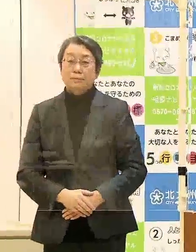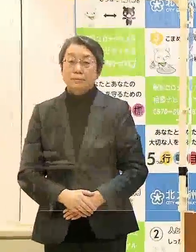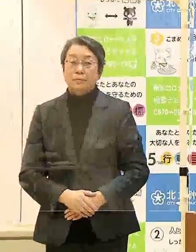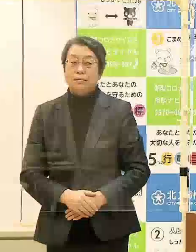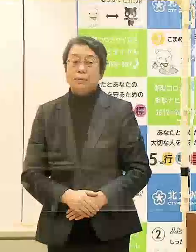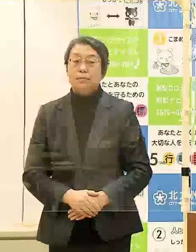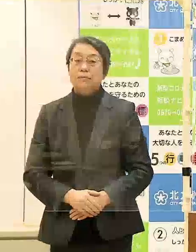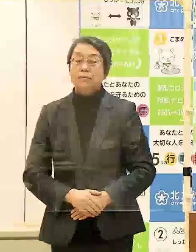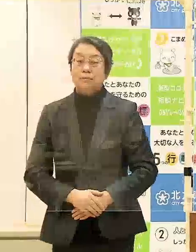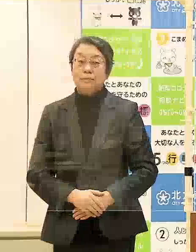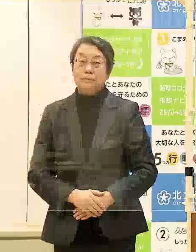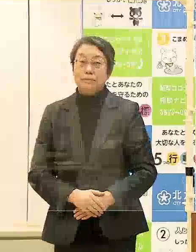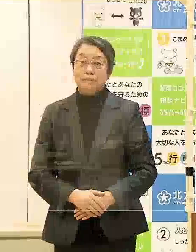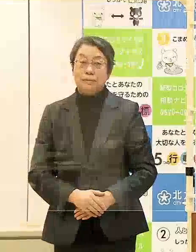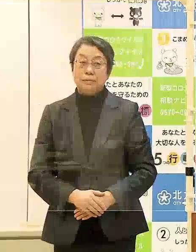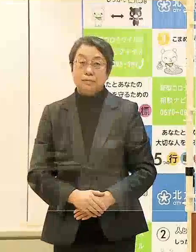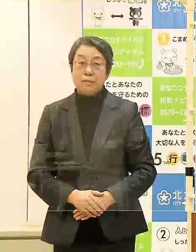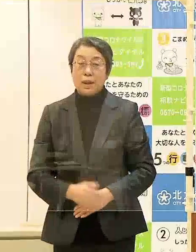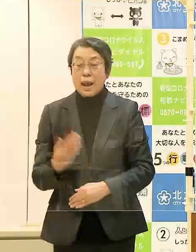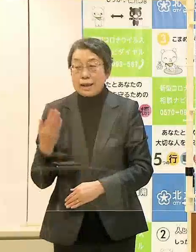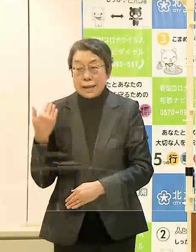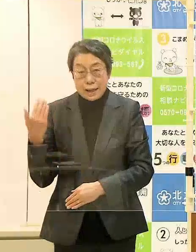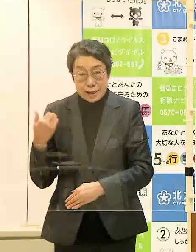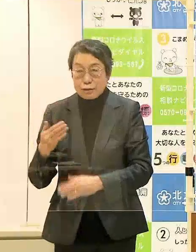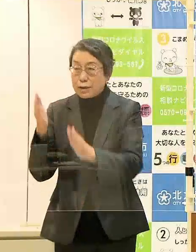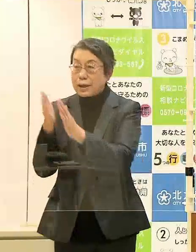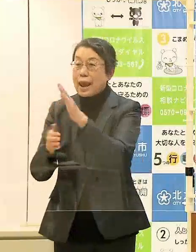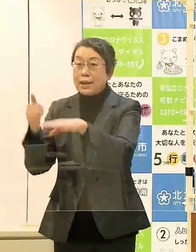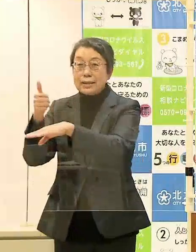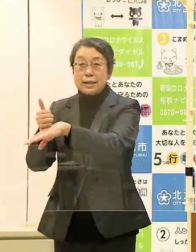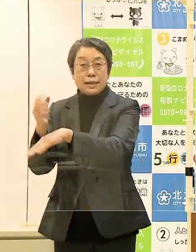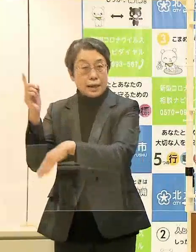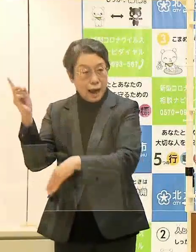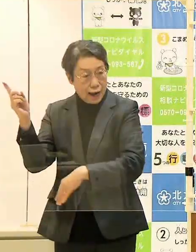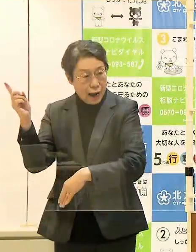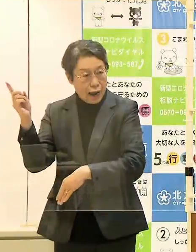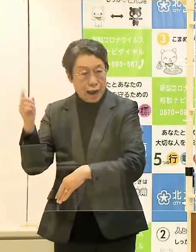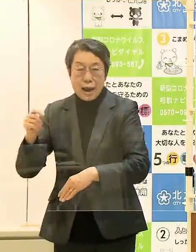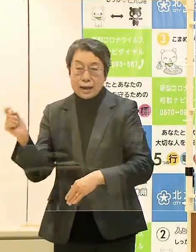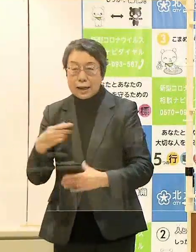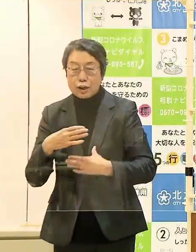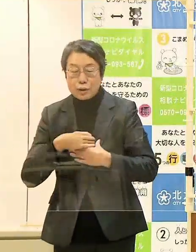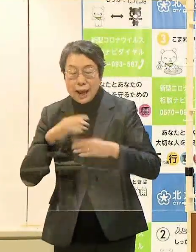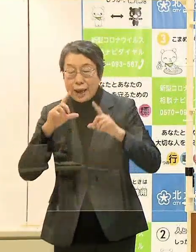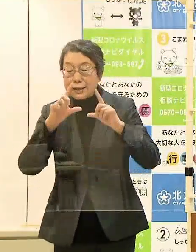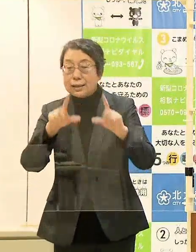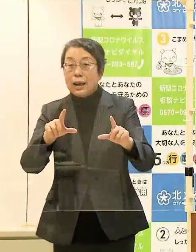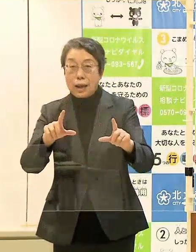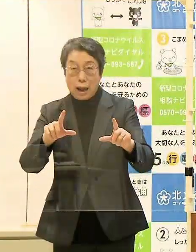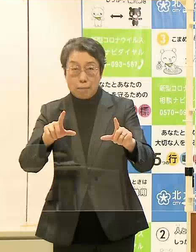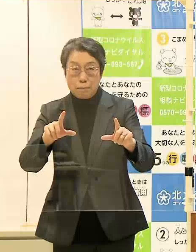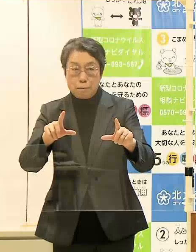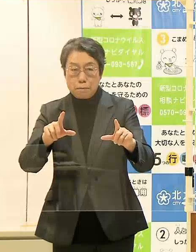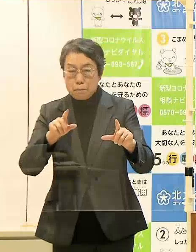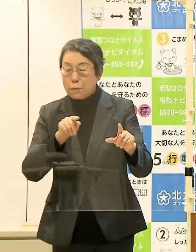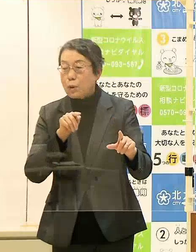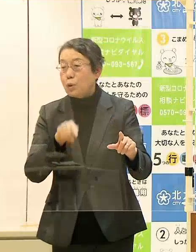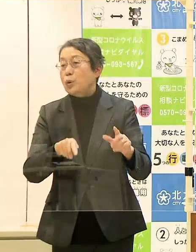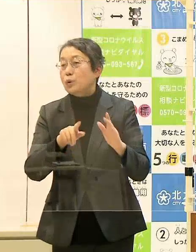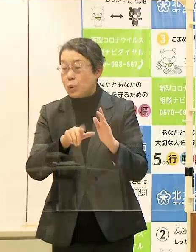て先日府県知事の方から研究事態宣言に服を県